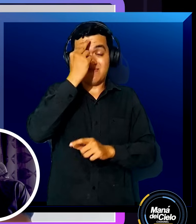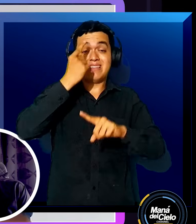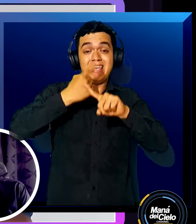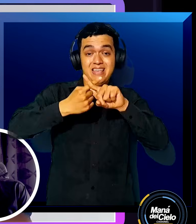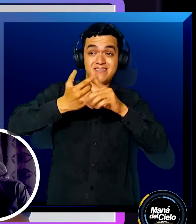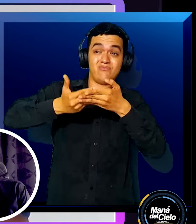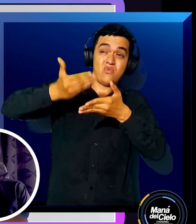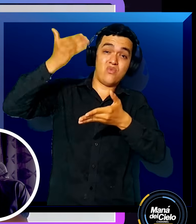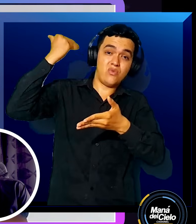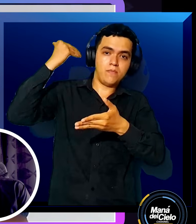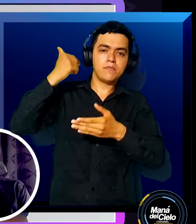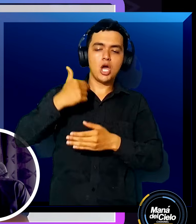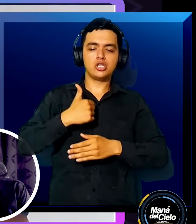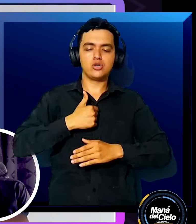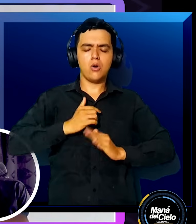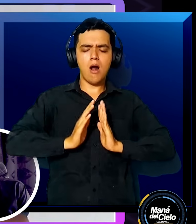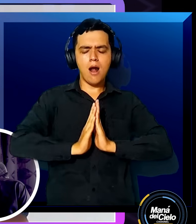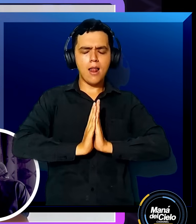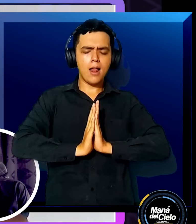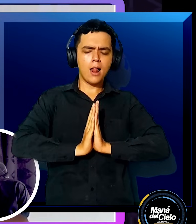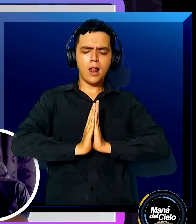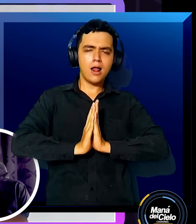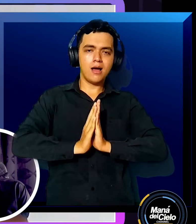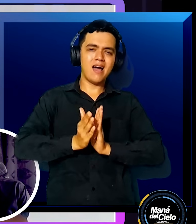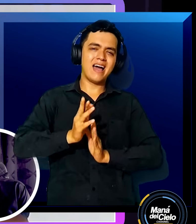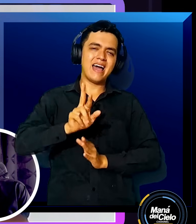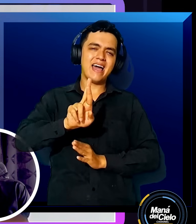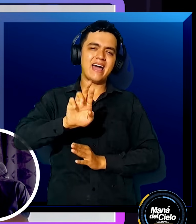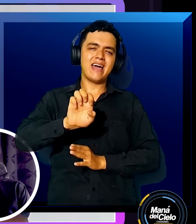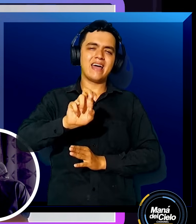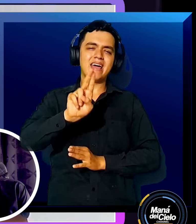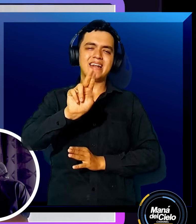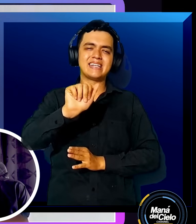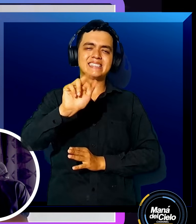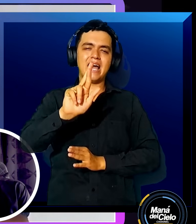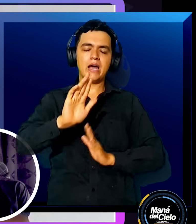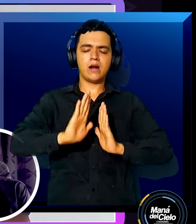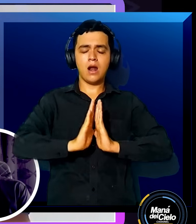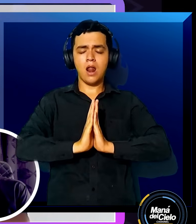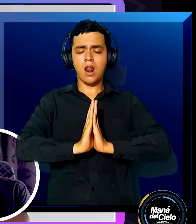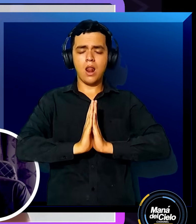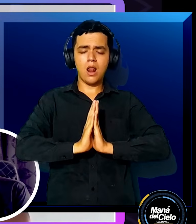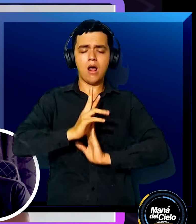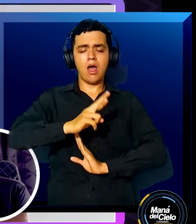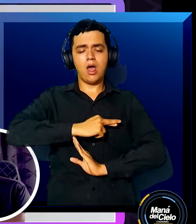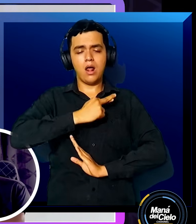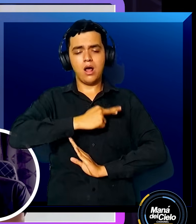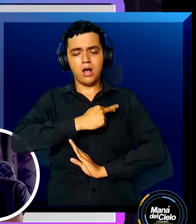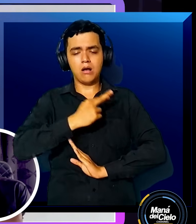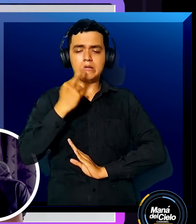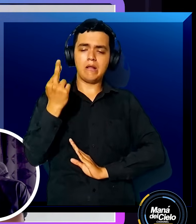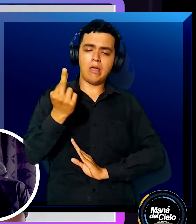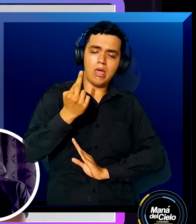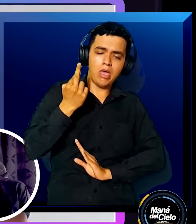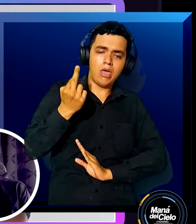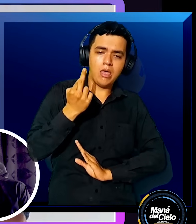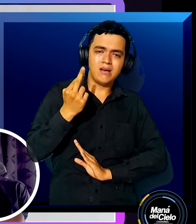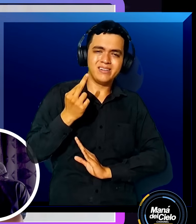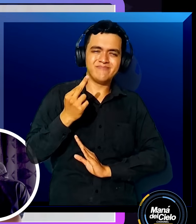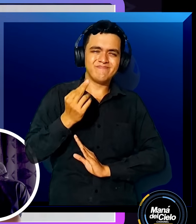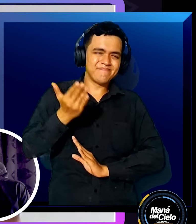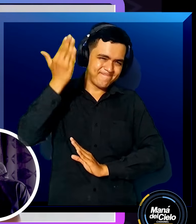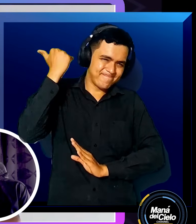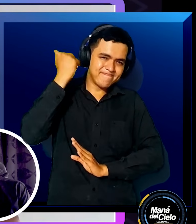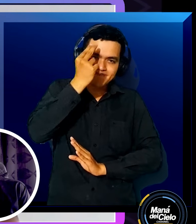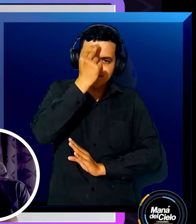respetaron la oración. Respetemos, hermanos, cuando hay oración. No se ponga a hablar por encima de los demás, respete, porque ese es